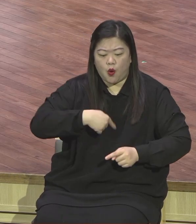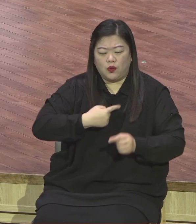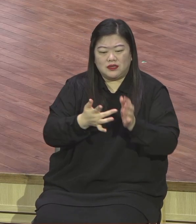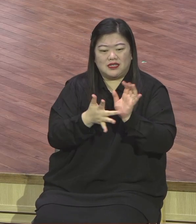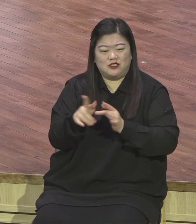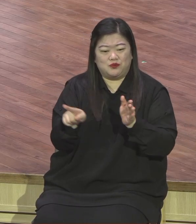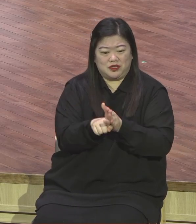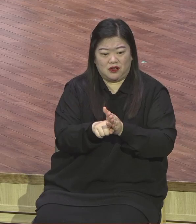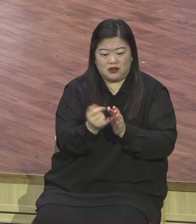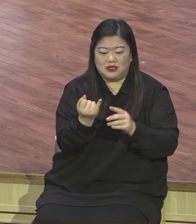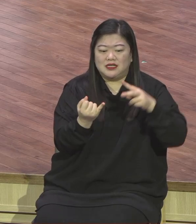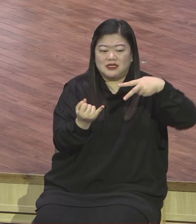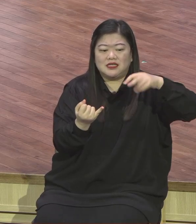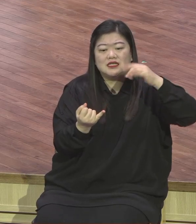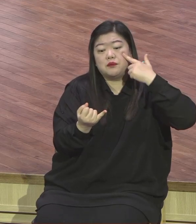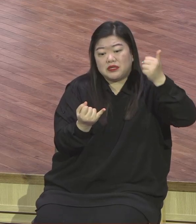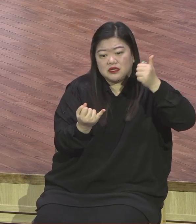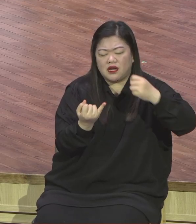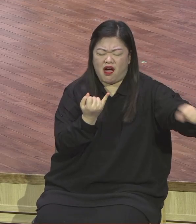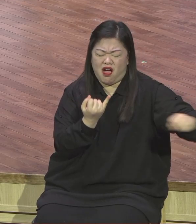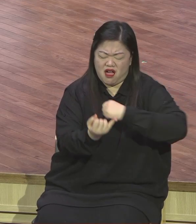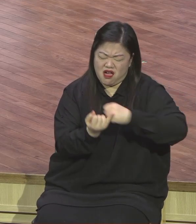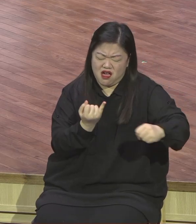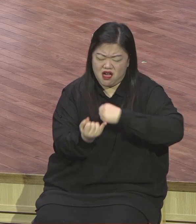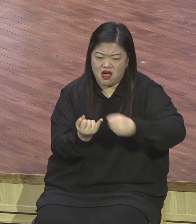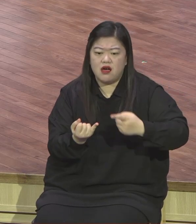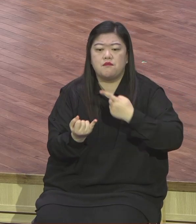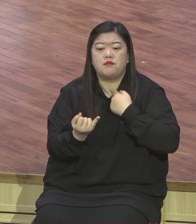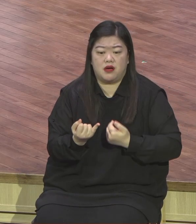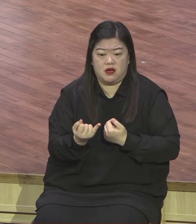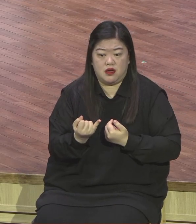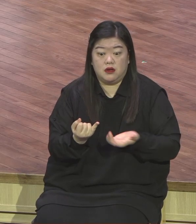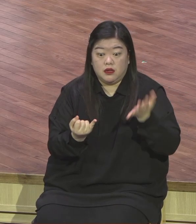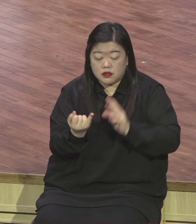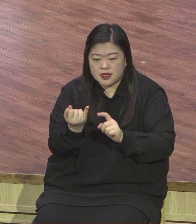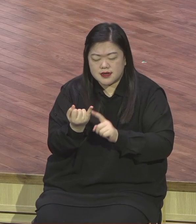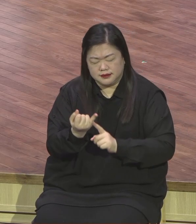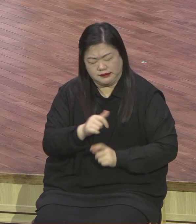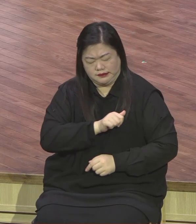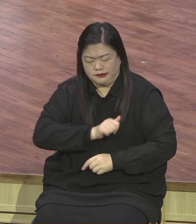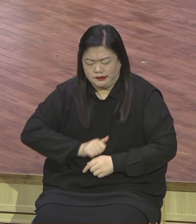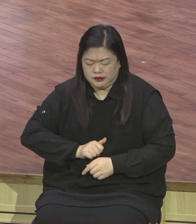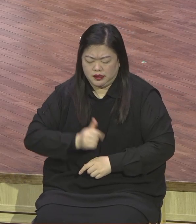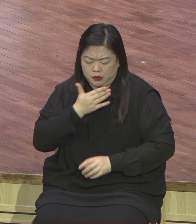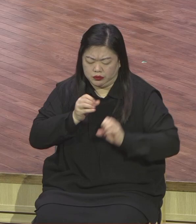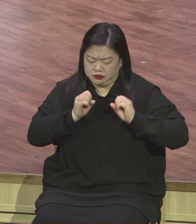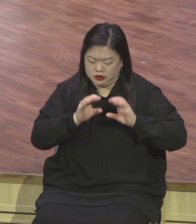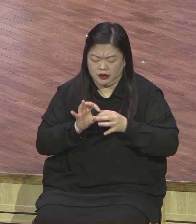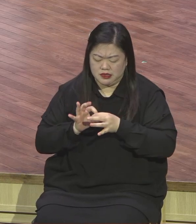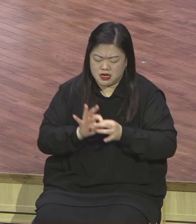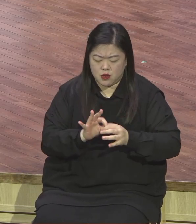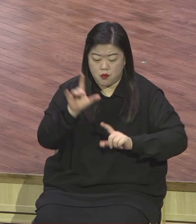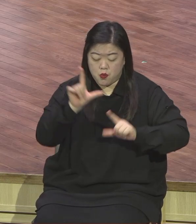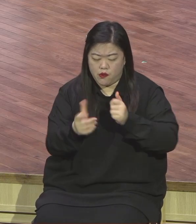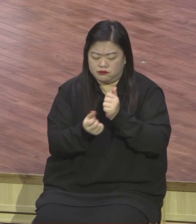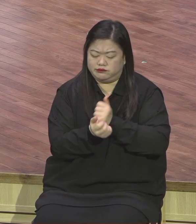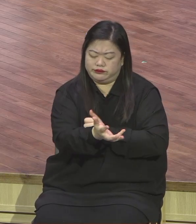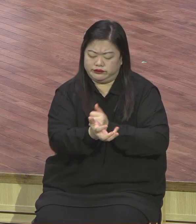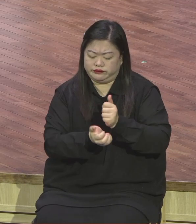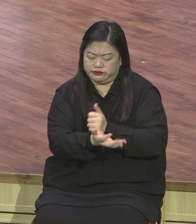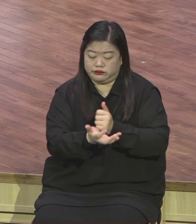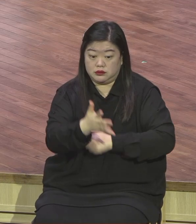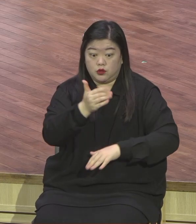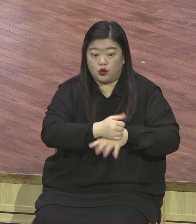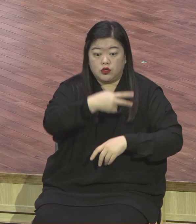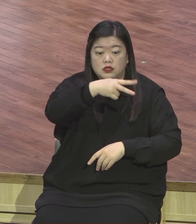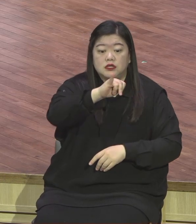바뀌는 그런 관정들 얼마나 많아요 생명이 있기 때문에 생명은 이기게 돼 있어요 핍박 받지만